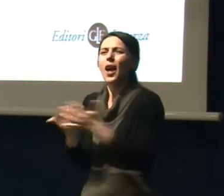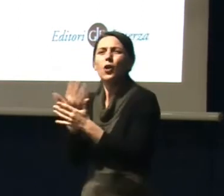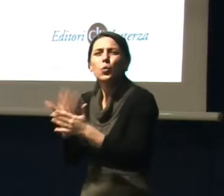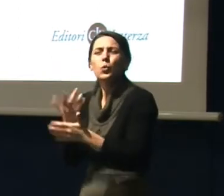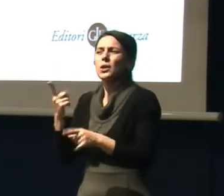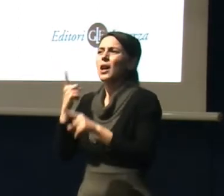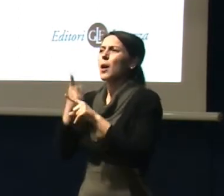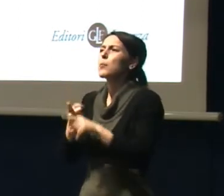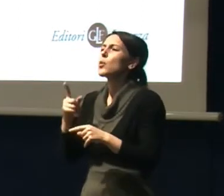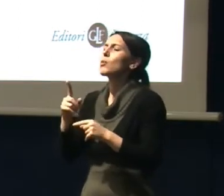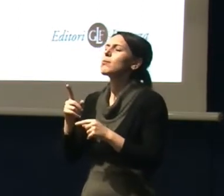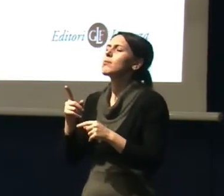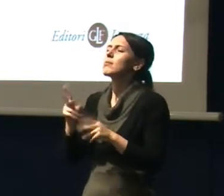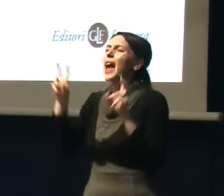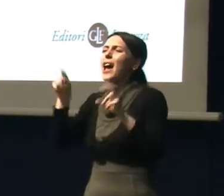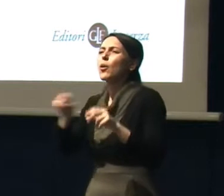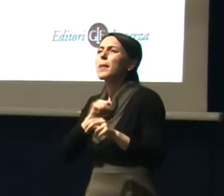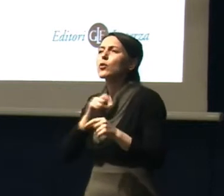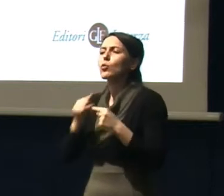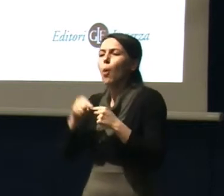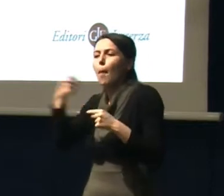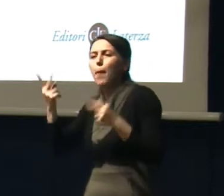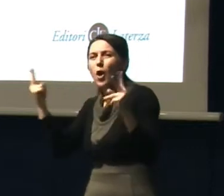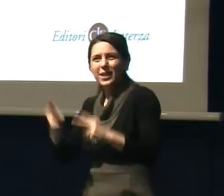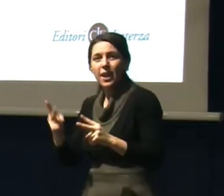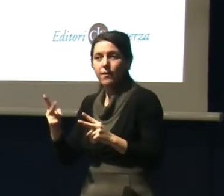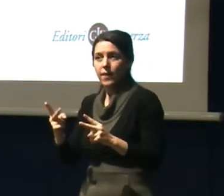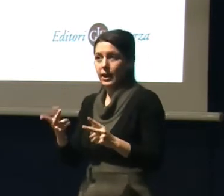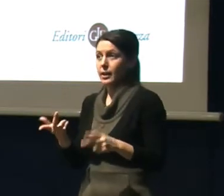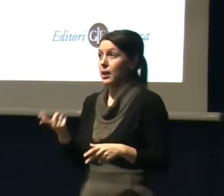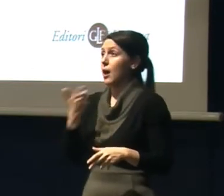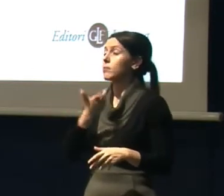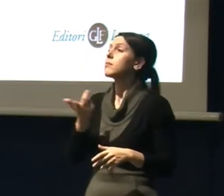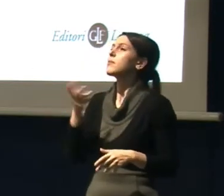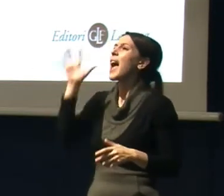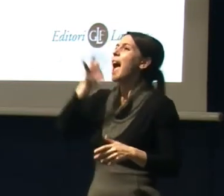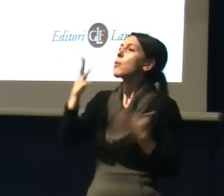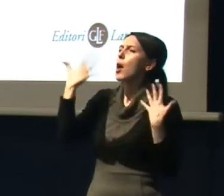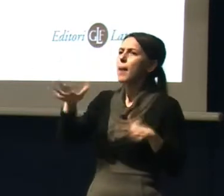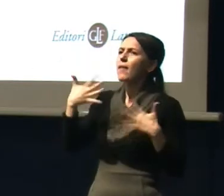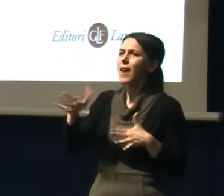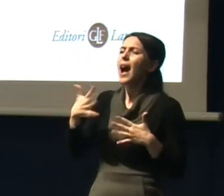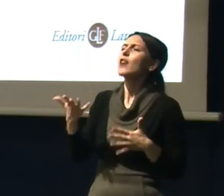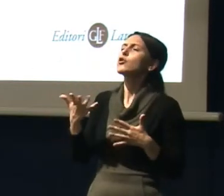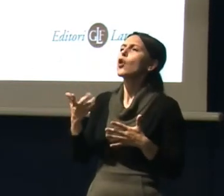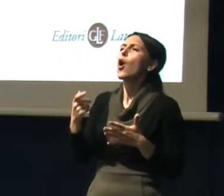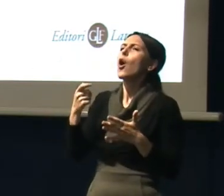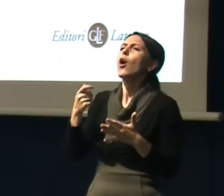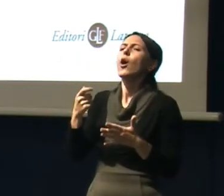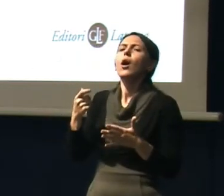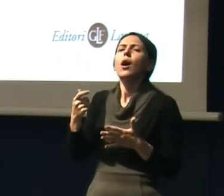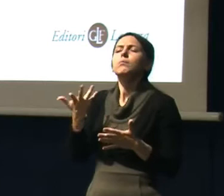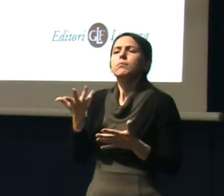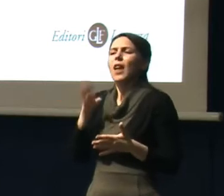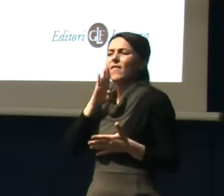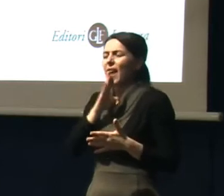online la si sta facendo cercando l'europa ha multato facebook whatsapp stanno dando multe